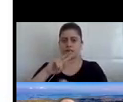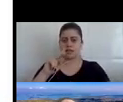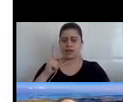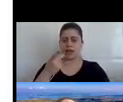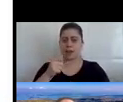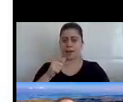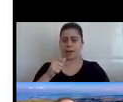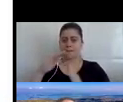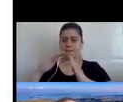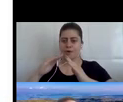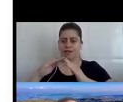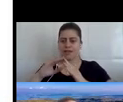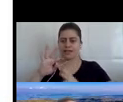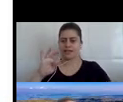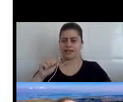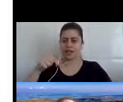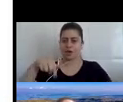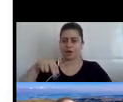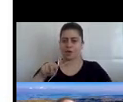a gente chama carinhosamente de Serrinha do Paranoá.